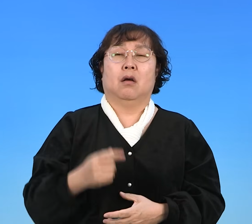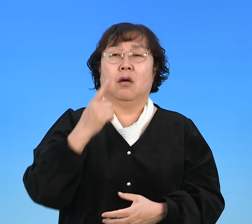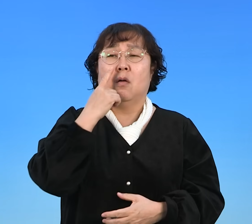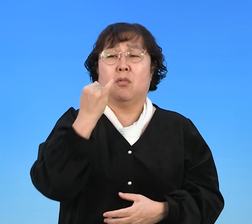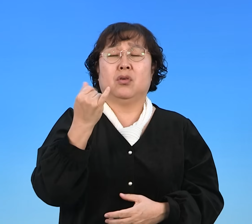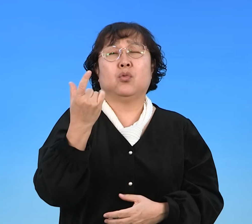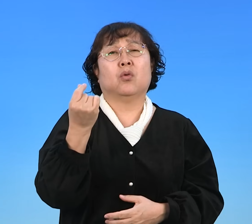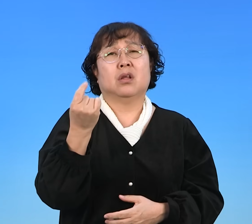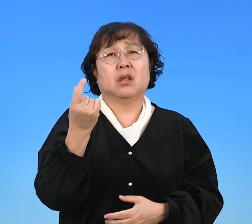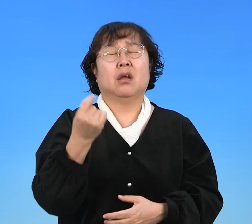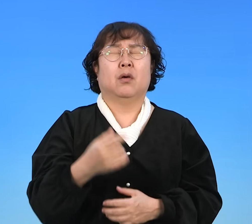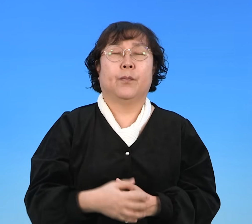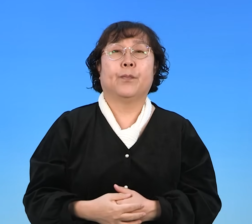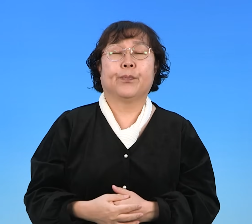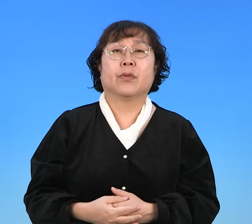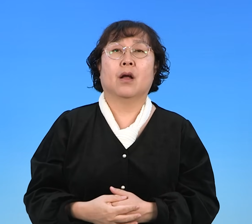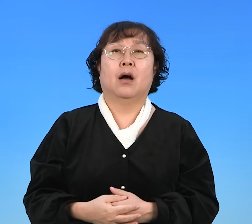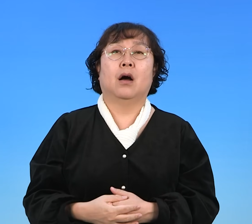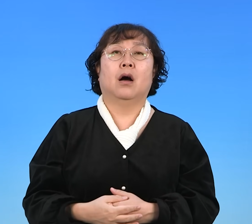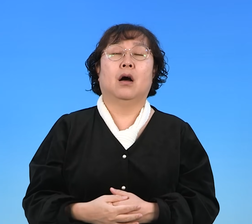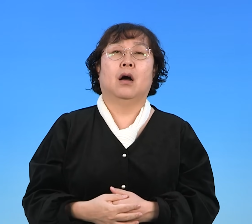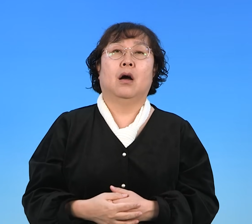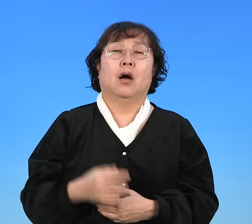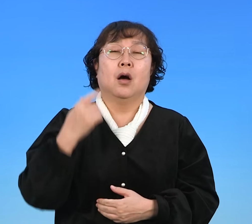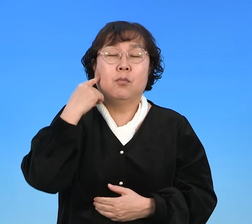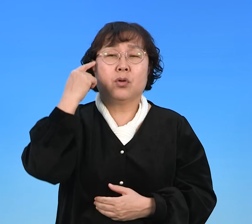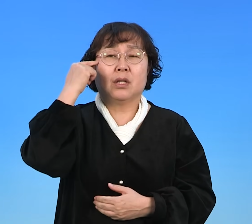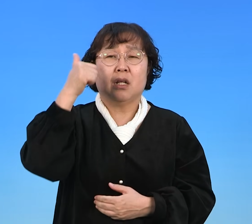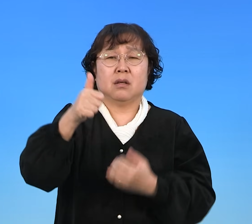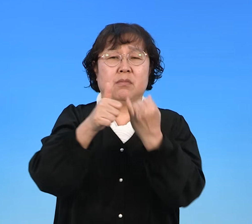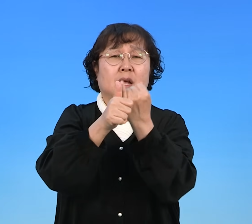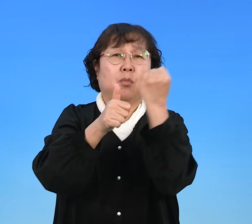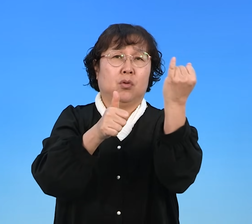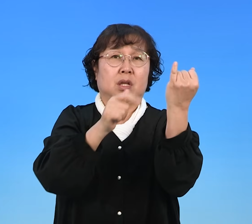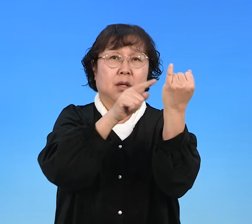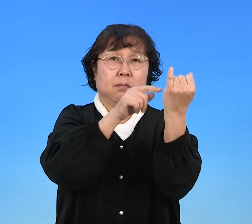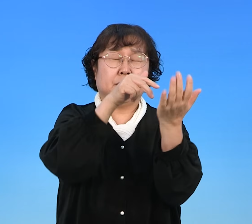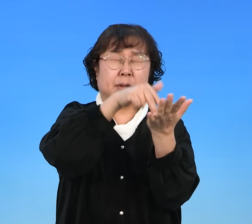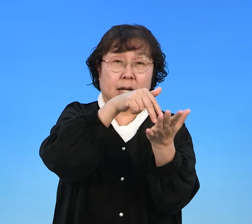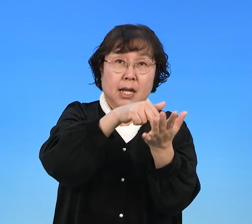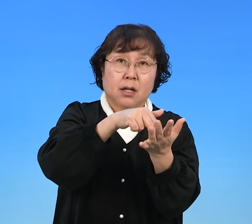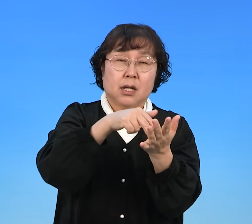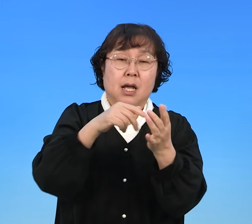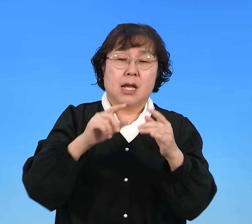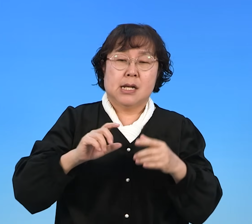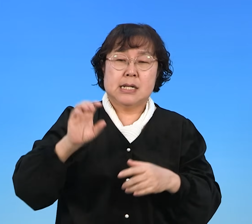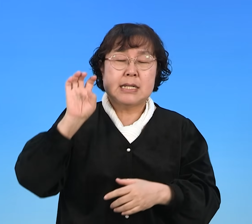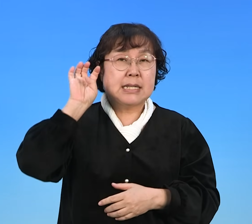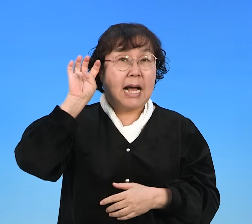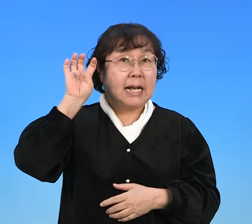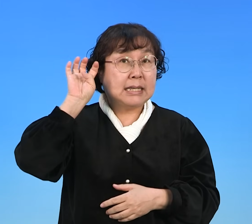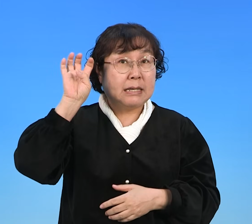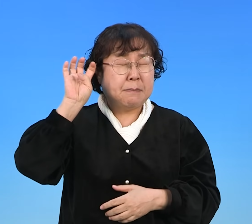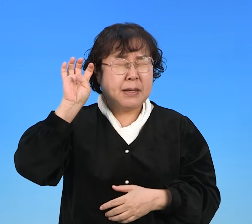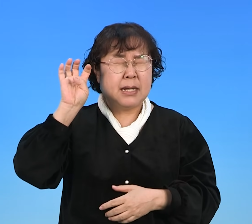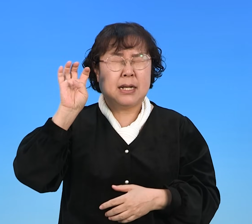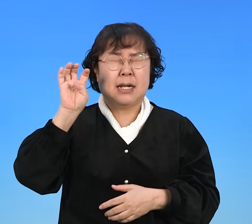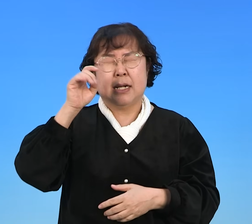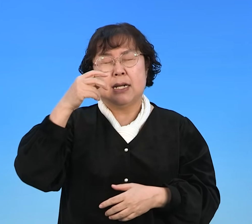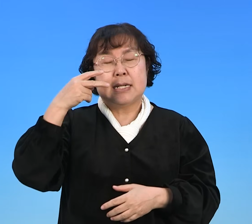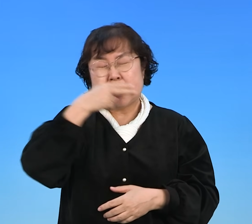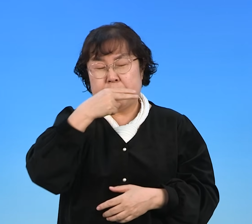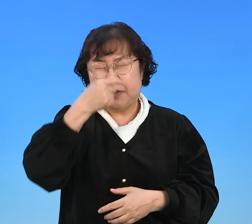저희 어머니도 마찬가지 아닙니까? 목사님 사모님으로 이제 우리 남편이 40일 금식 기도하고